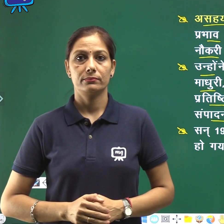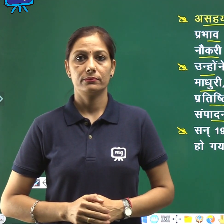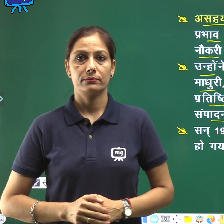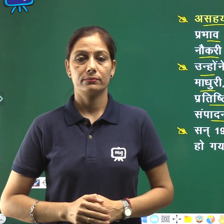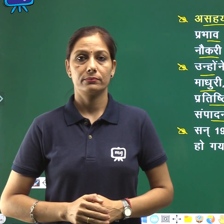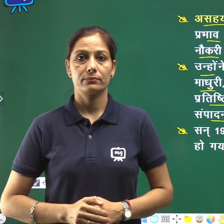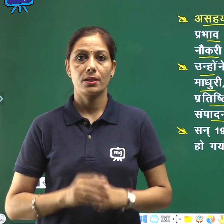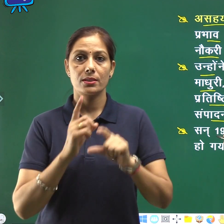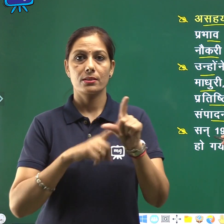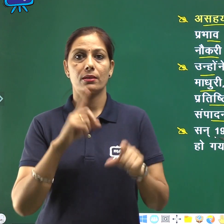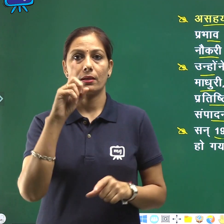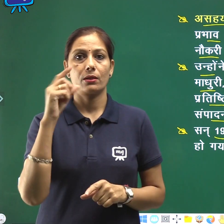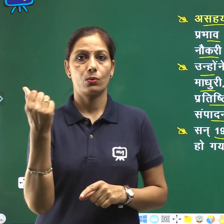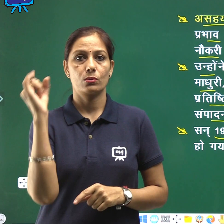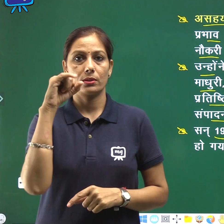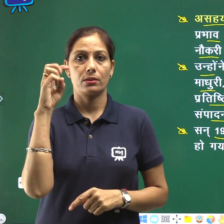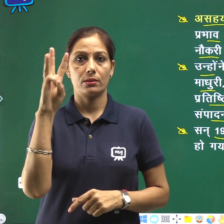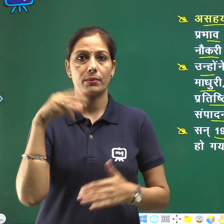सन 1963 में